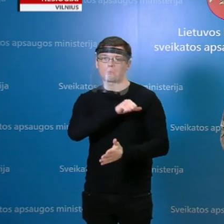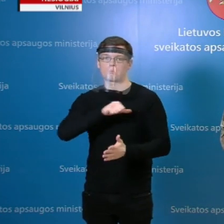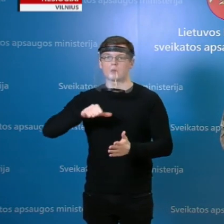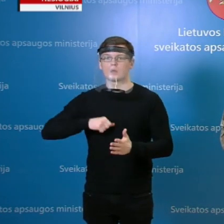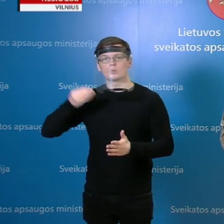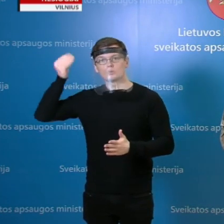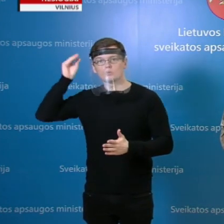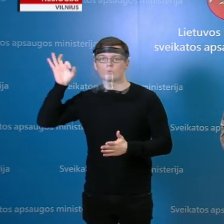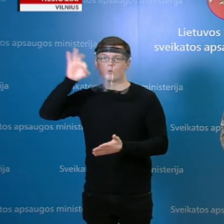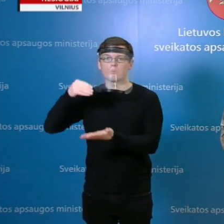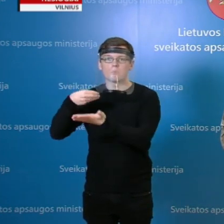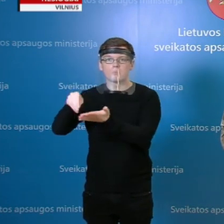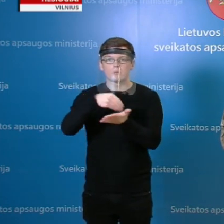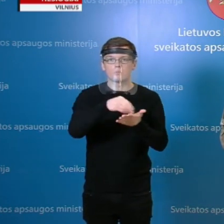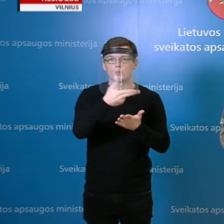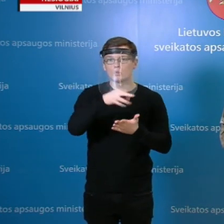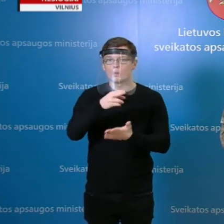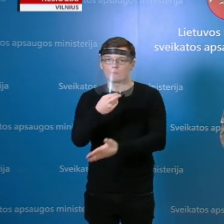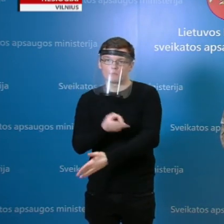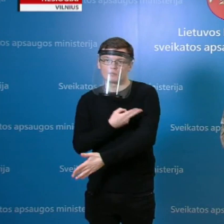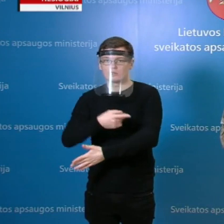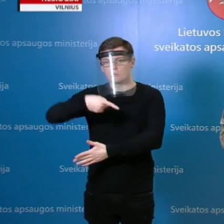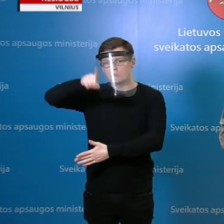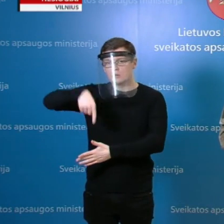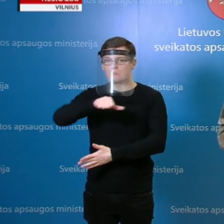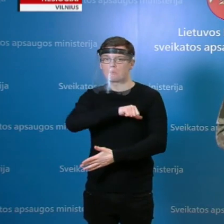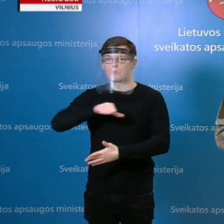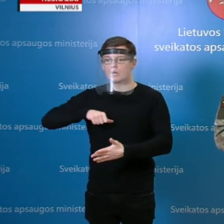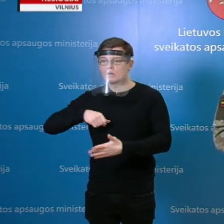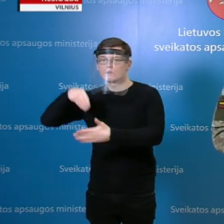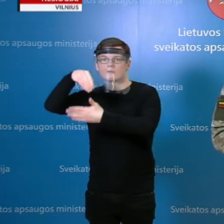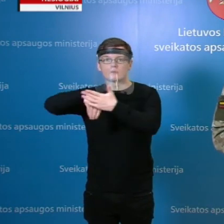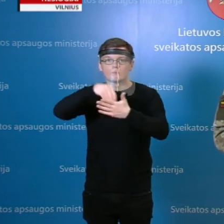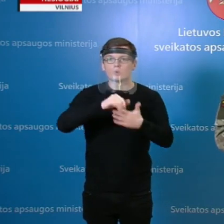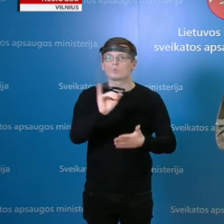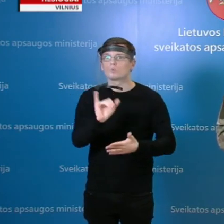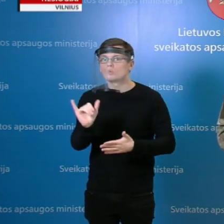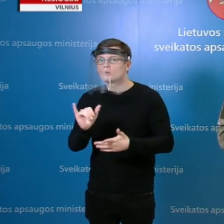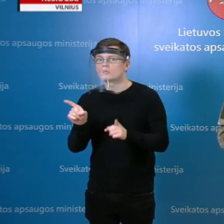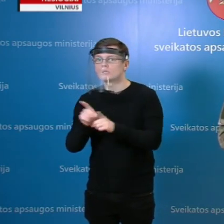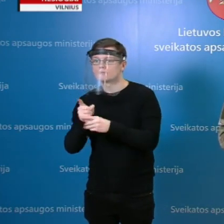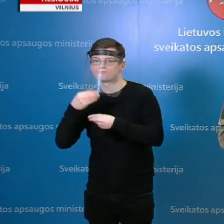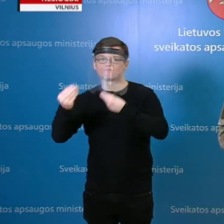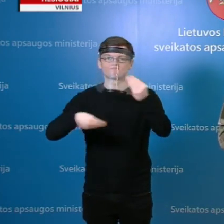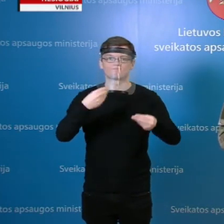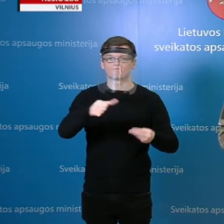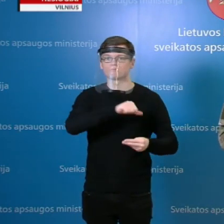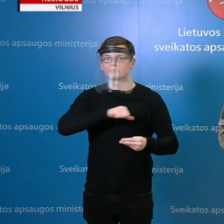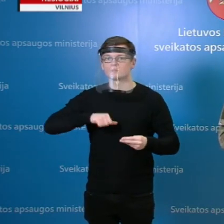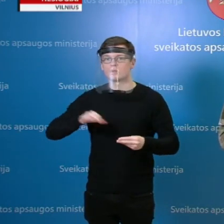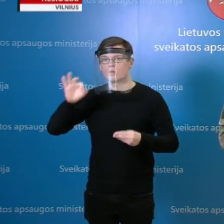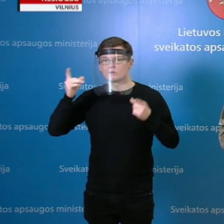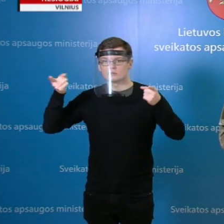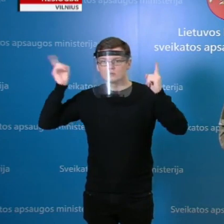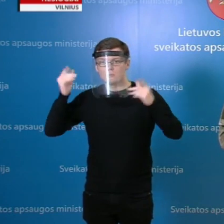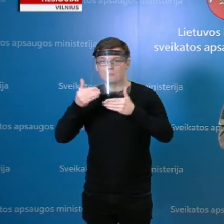apsaugos priemonių įsigijimu, jų sandėliavimu ir paskirstimu. Darbuotojų saugumas bus vėlgi jų prerogatyva, taip kaip buvo ir